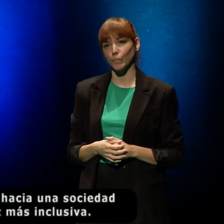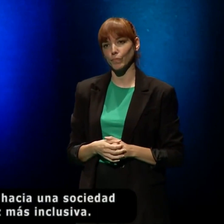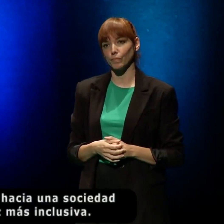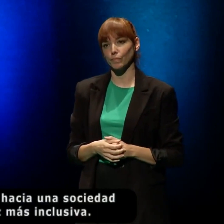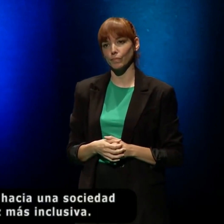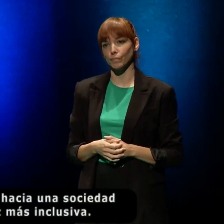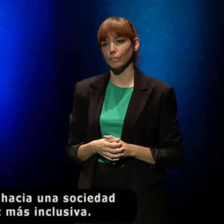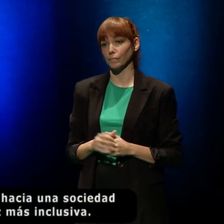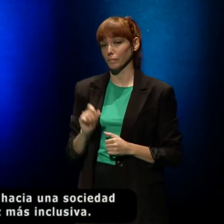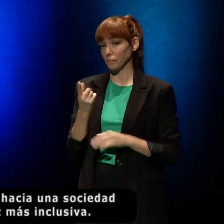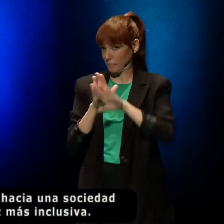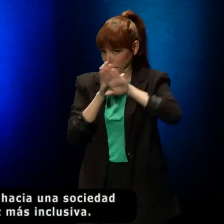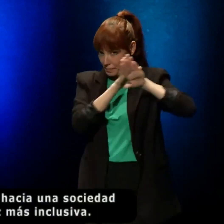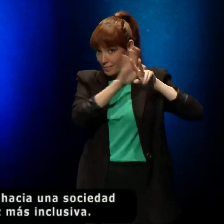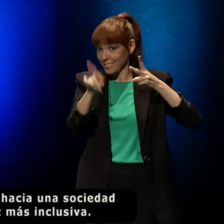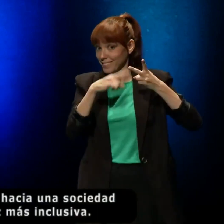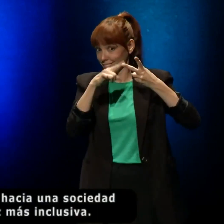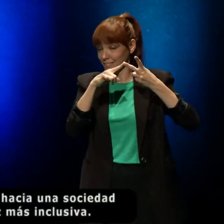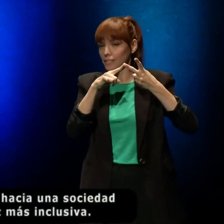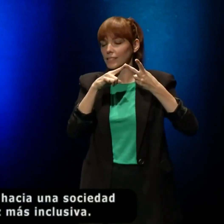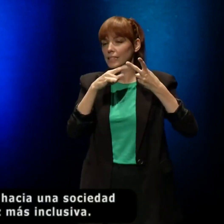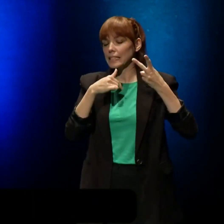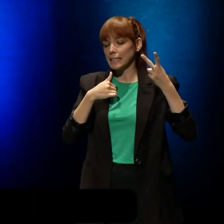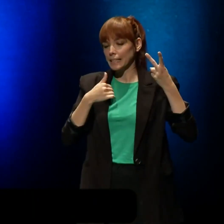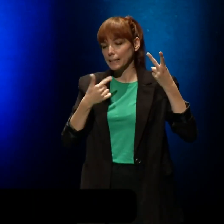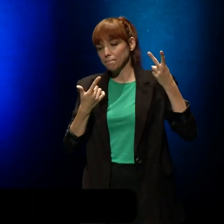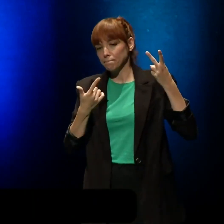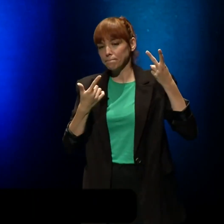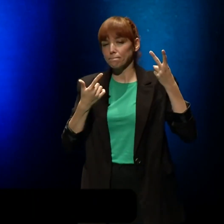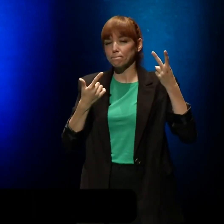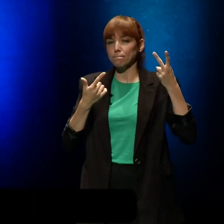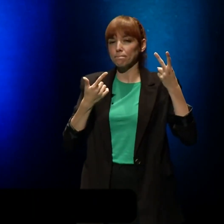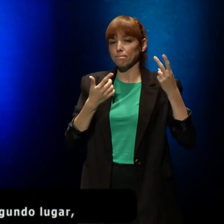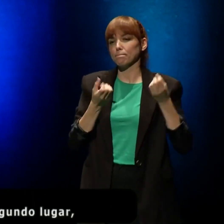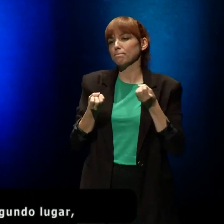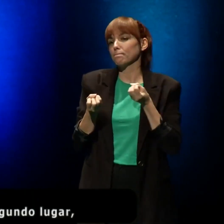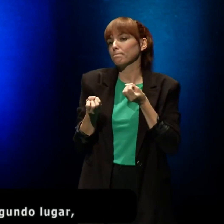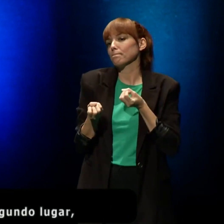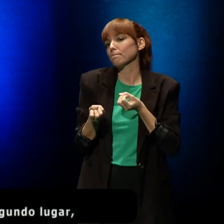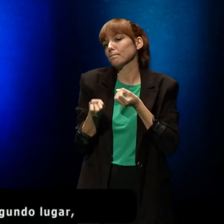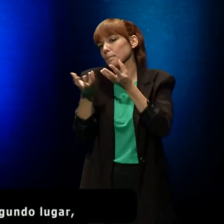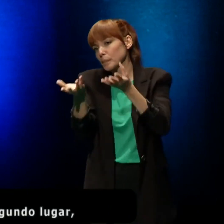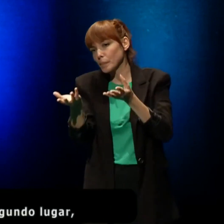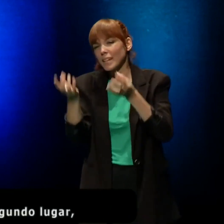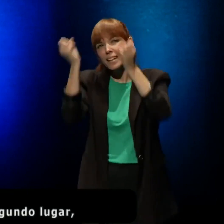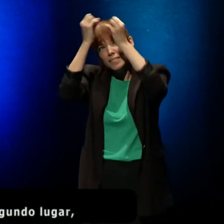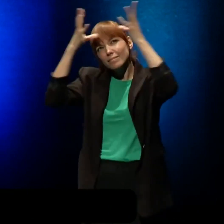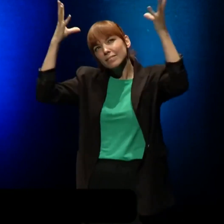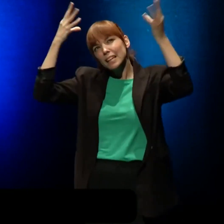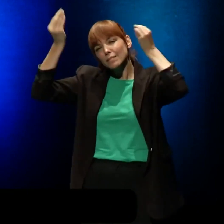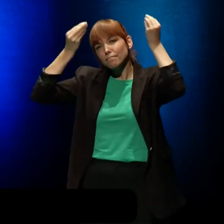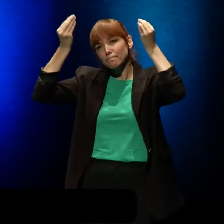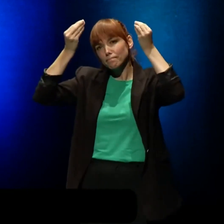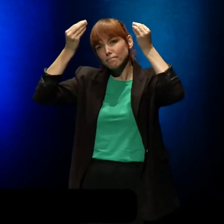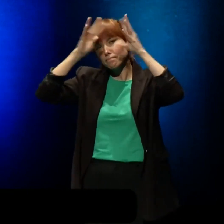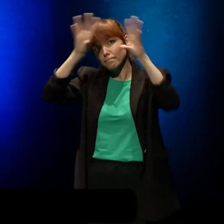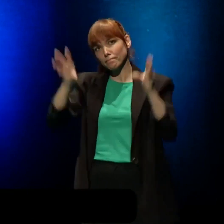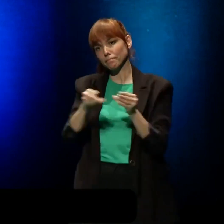En segundo lugar, yo quiero lanzar algunas reflexiones importantes